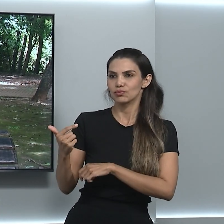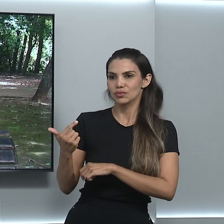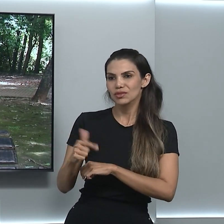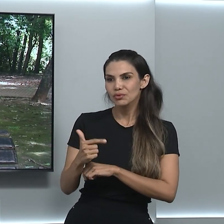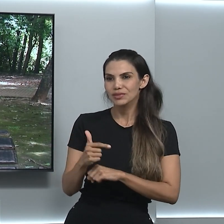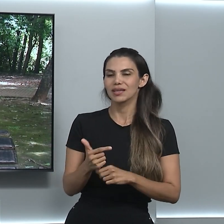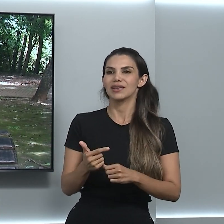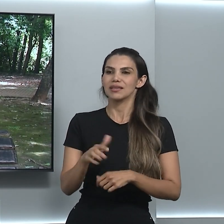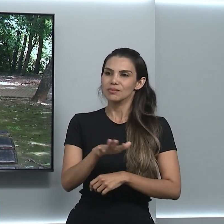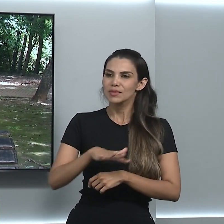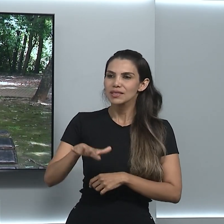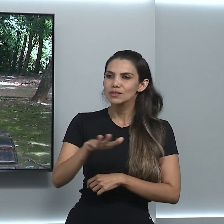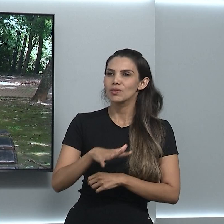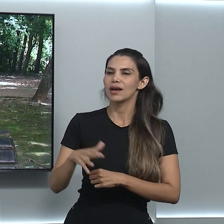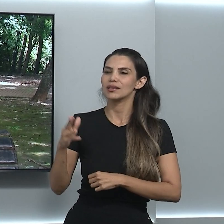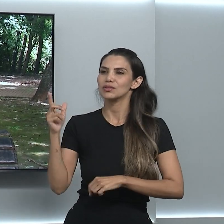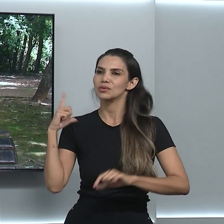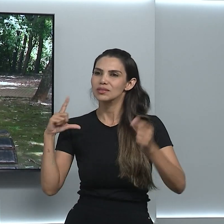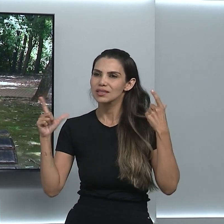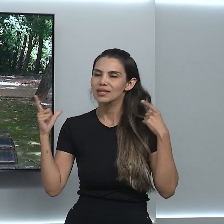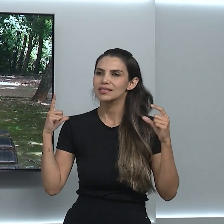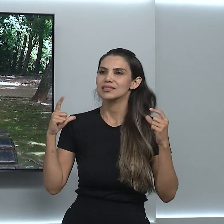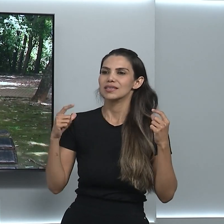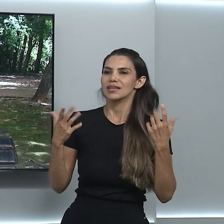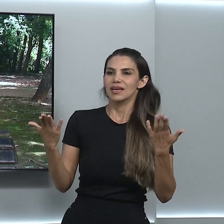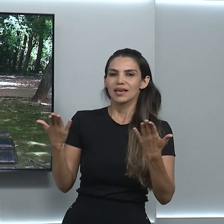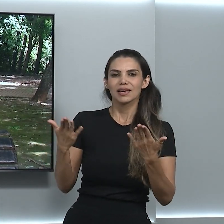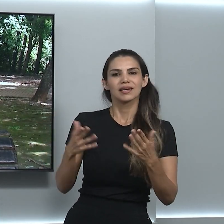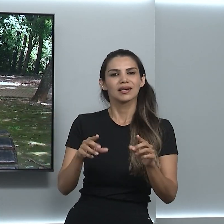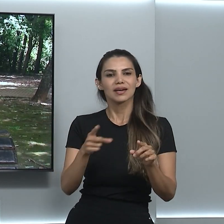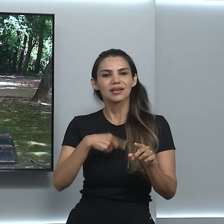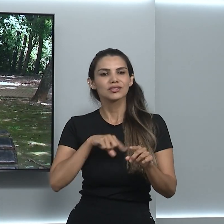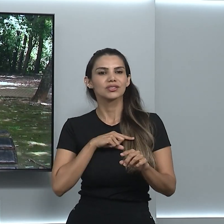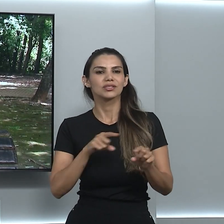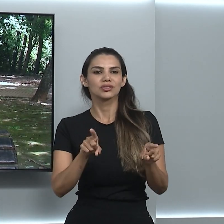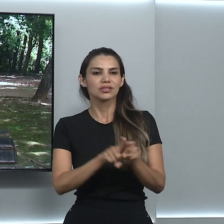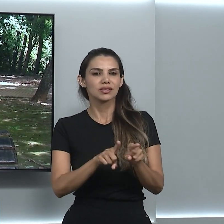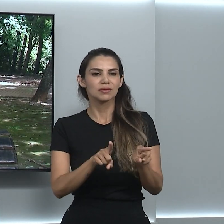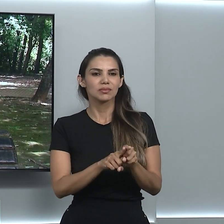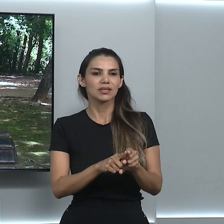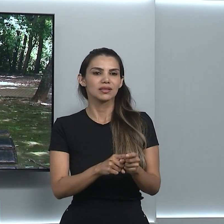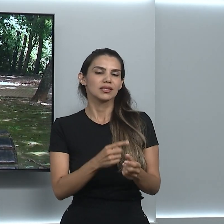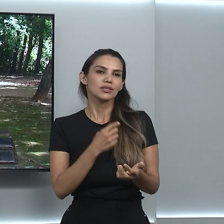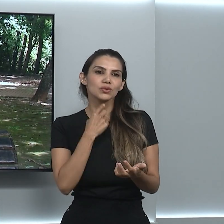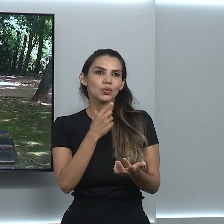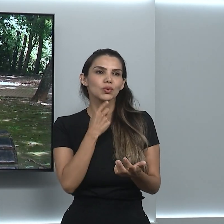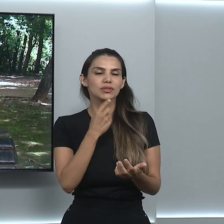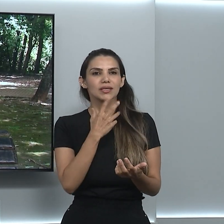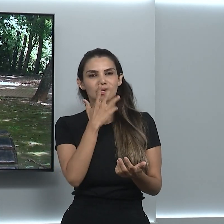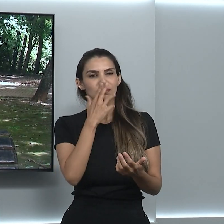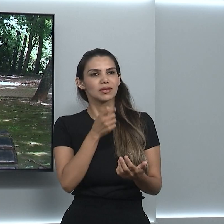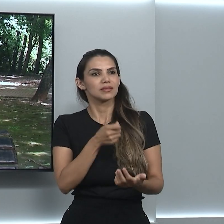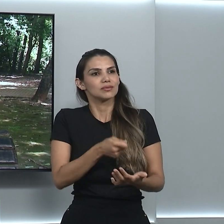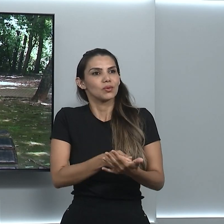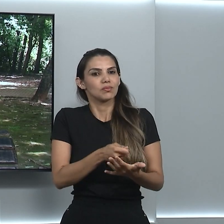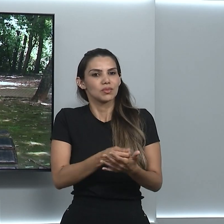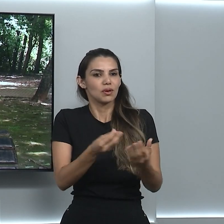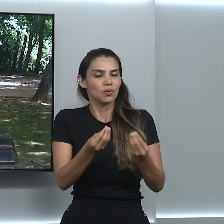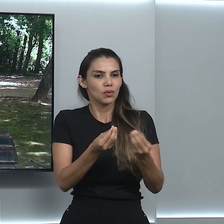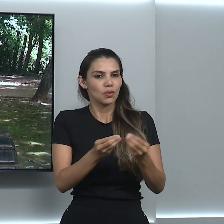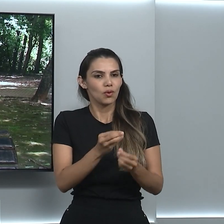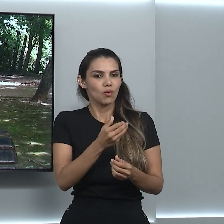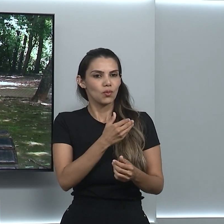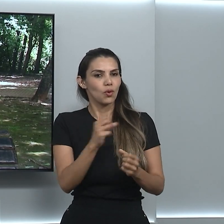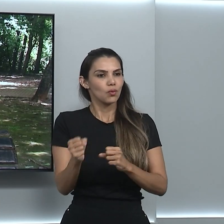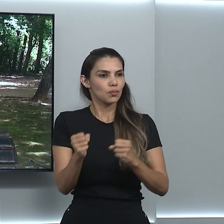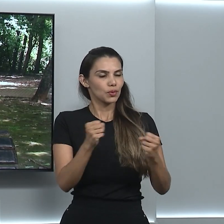aos espaços públicos, consequentemente a gente não consegue ter criticidade para cobrar o poder público. Como eu, Fernanda, vou cobrar o